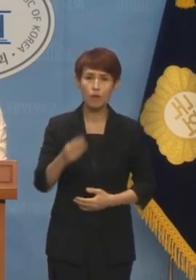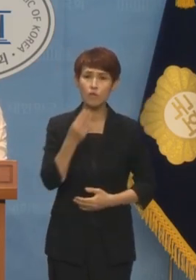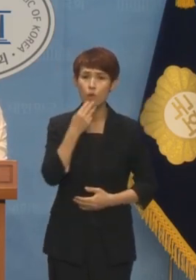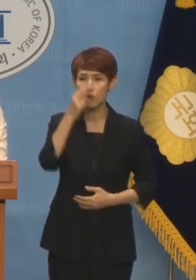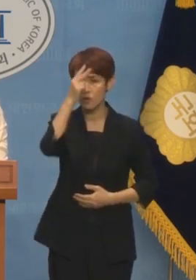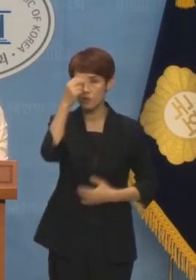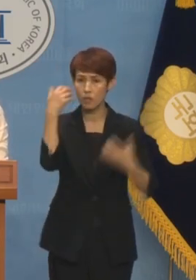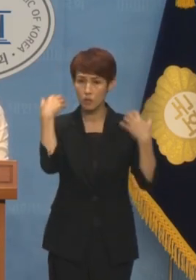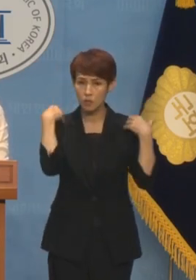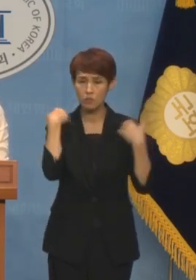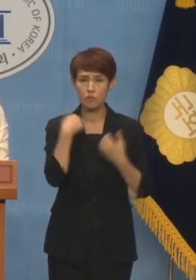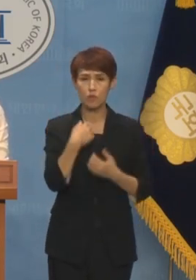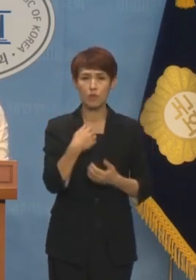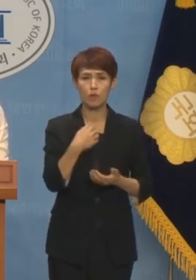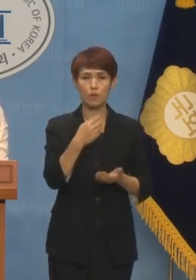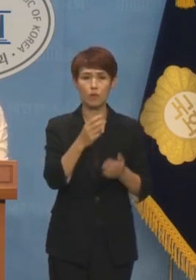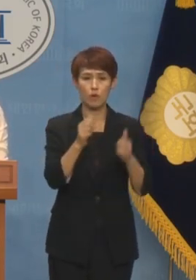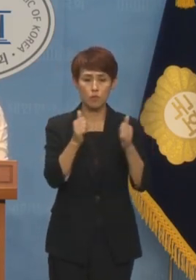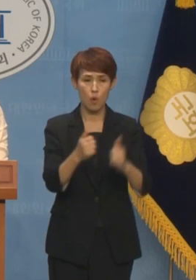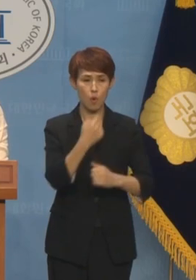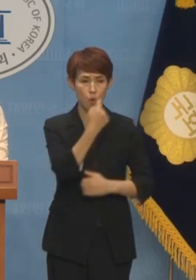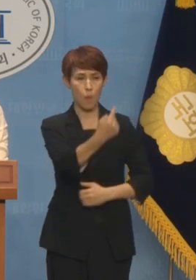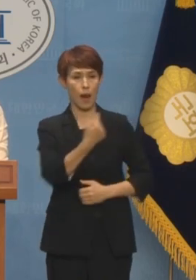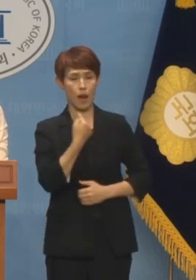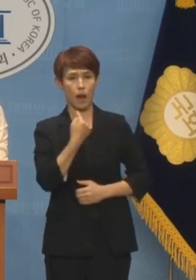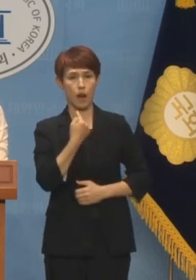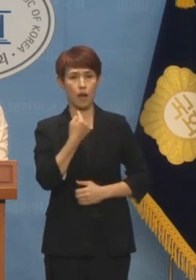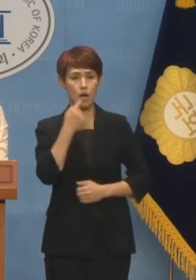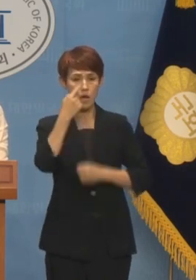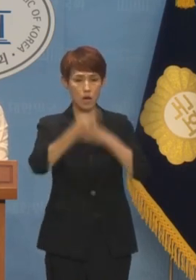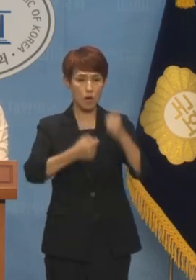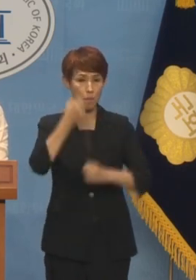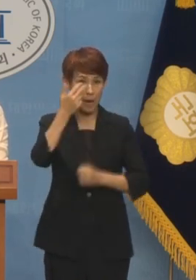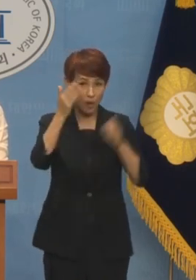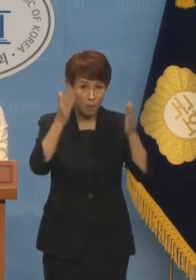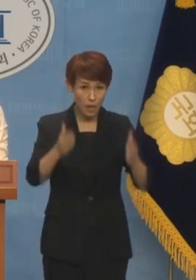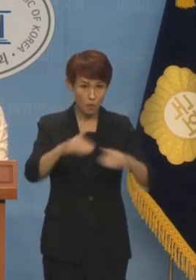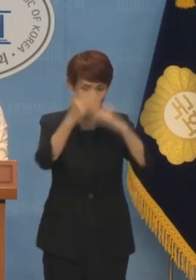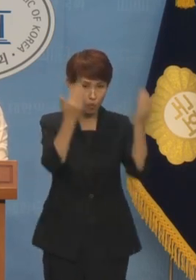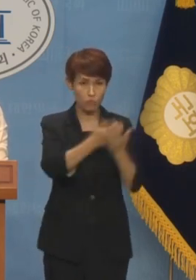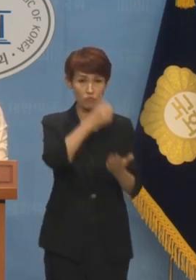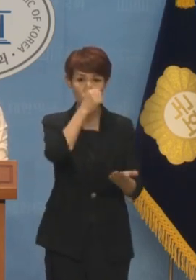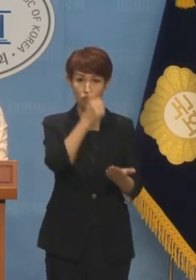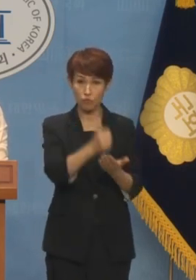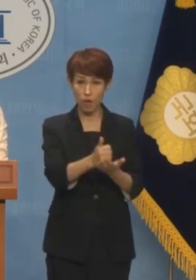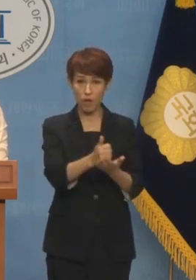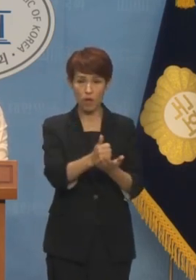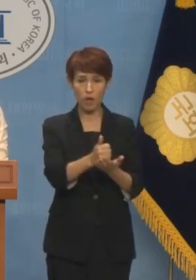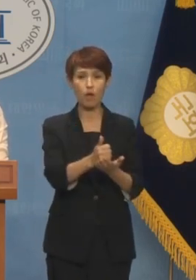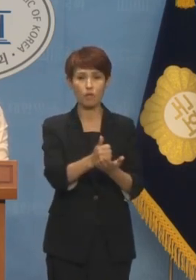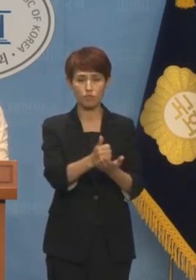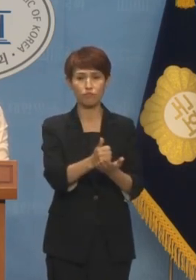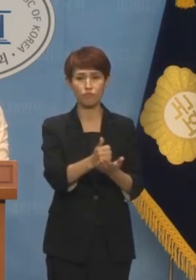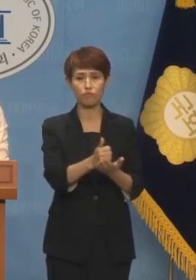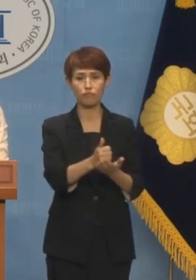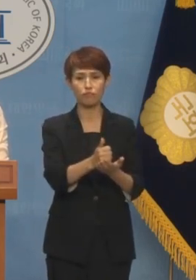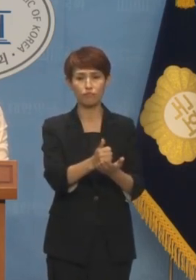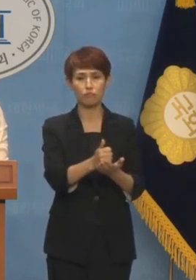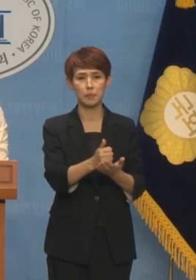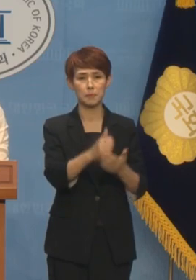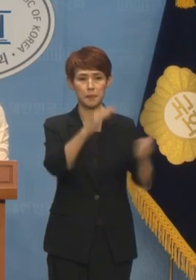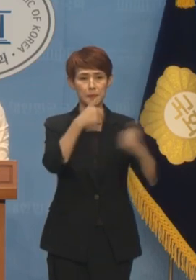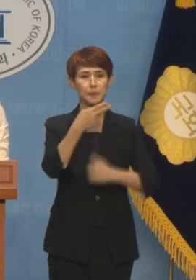서울경찰청은 고발 접수 1년 8개월 만에 한 위원장 가족에 대한 모든 혐의에 불송치 결정을